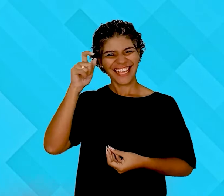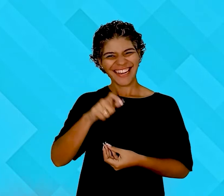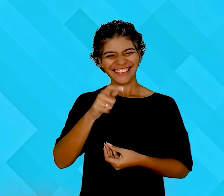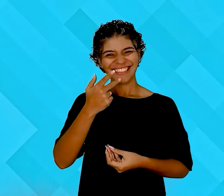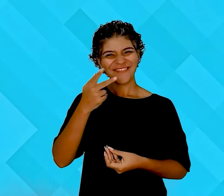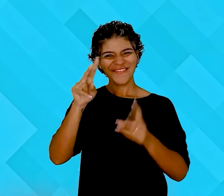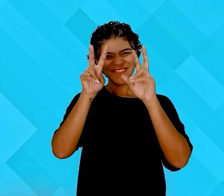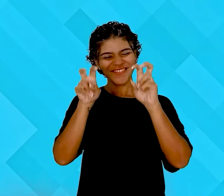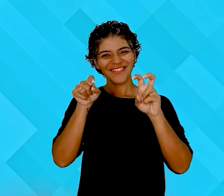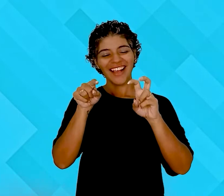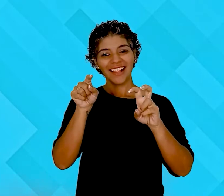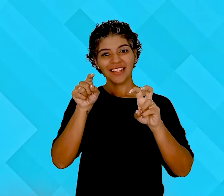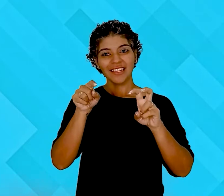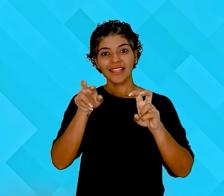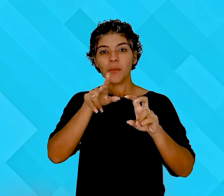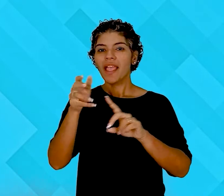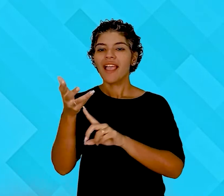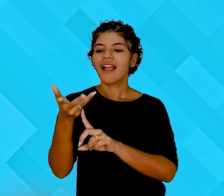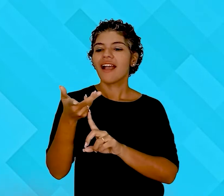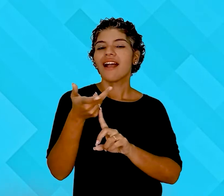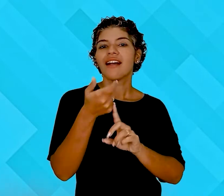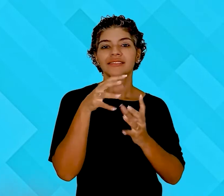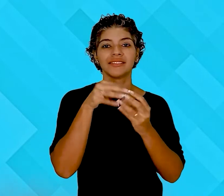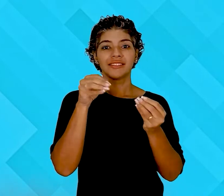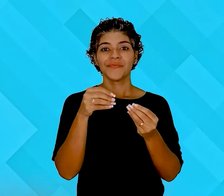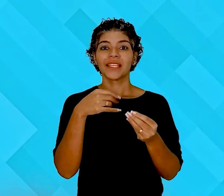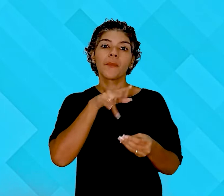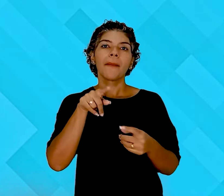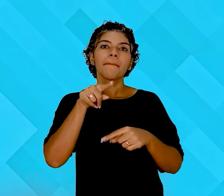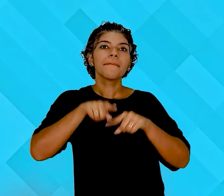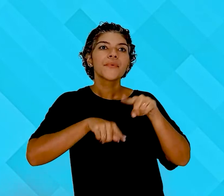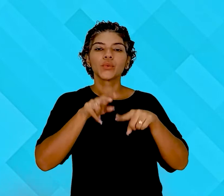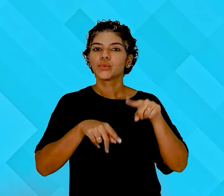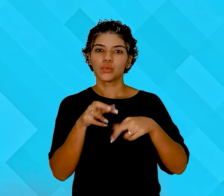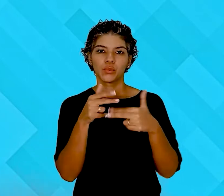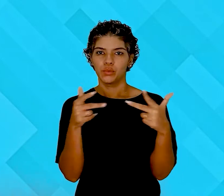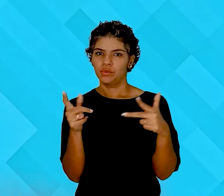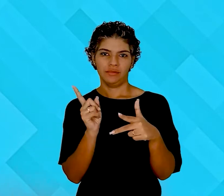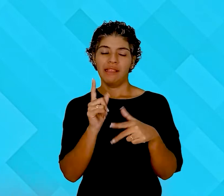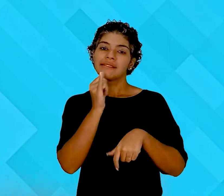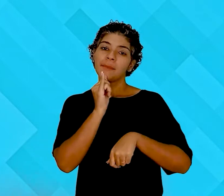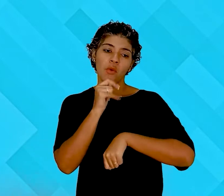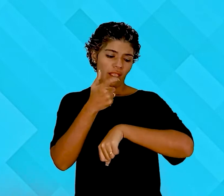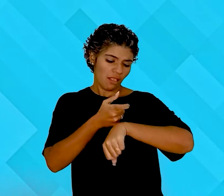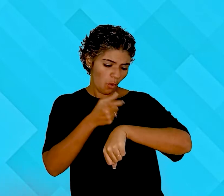celular, ele é útil, ele é uma ferramenta, um relógio, ele é feito para ser útil. Então, ele é protegido, por exemplo, pela lei de propriedade